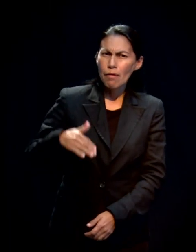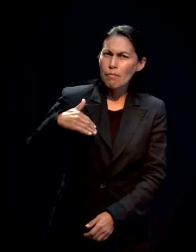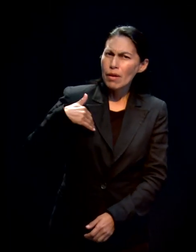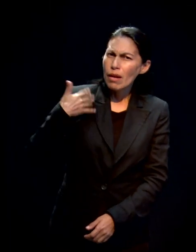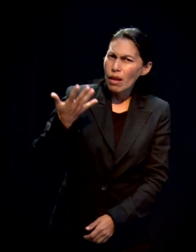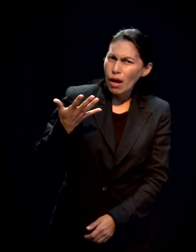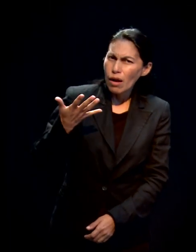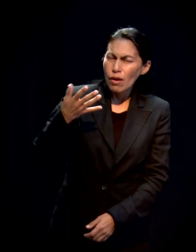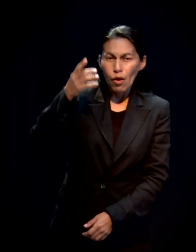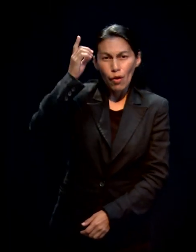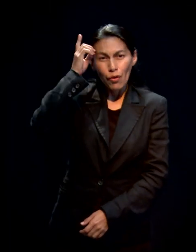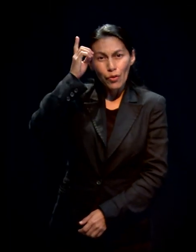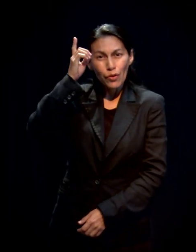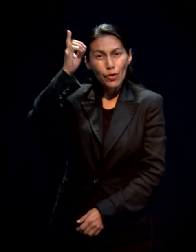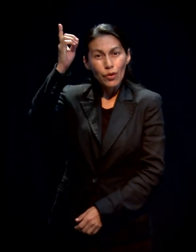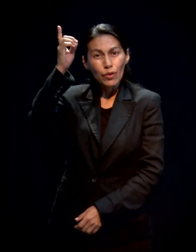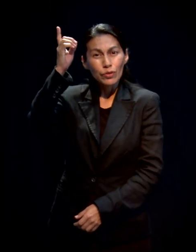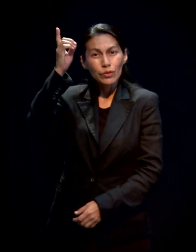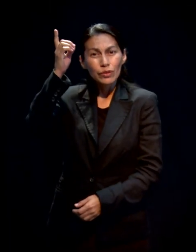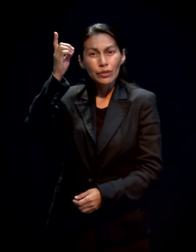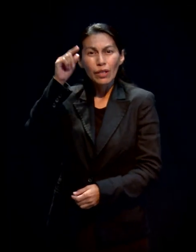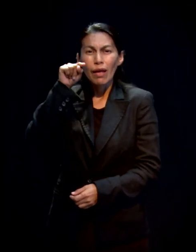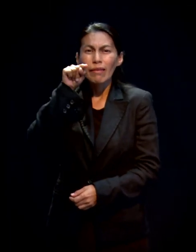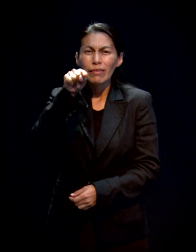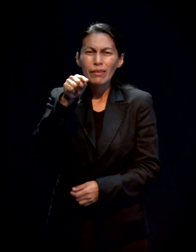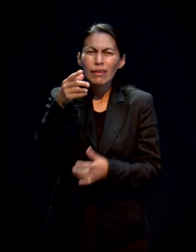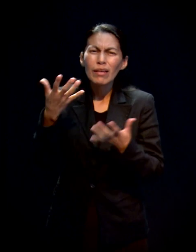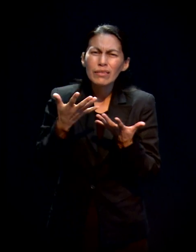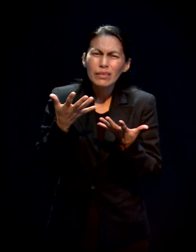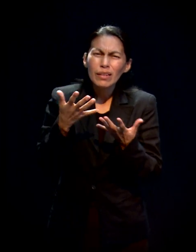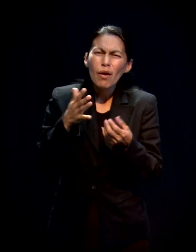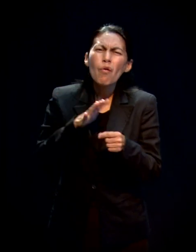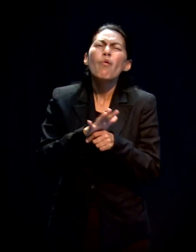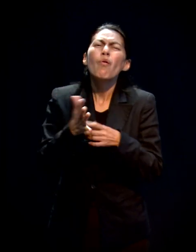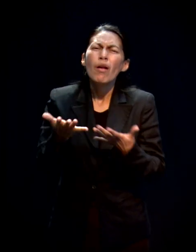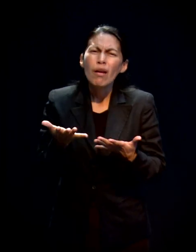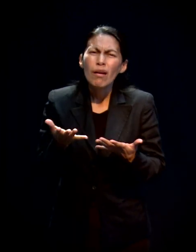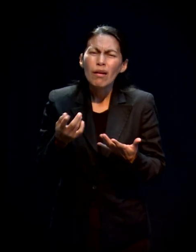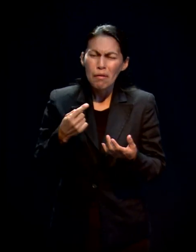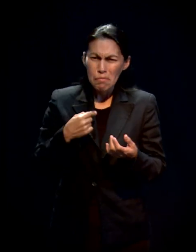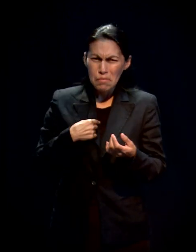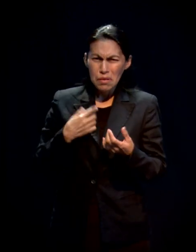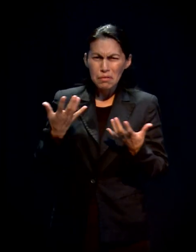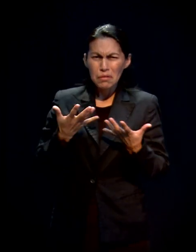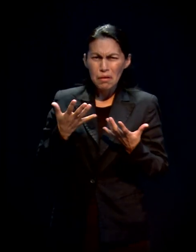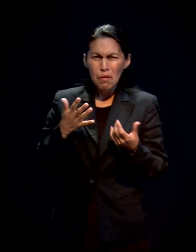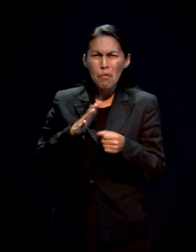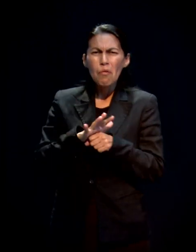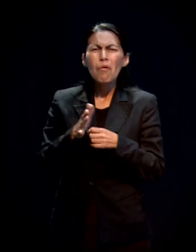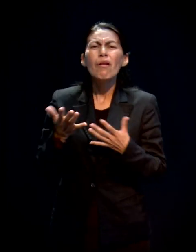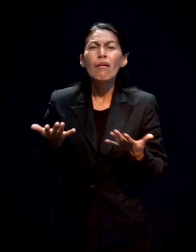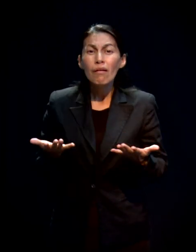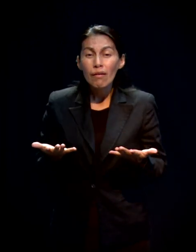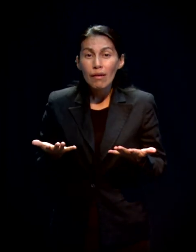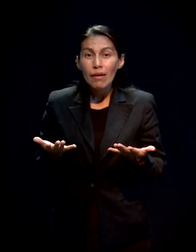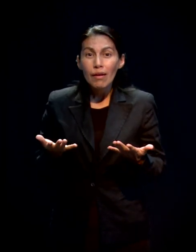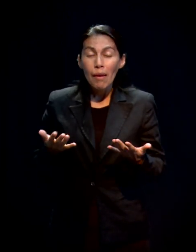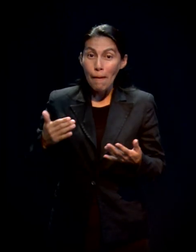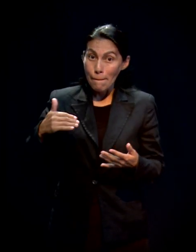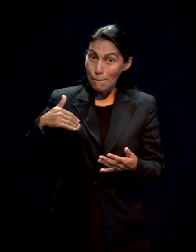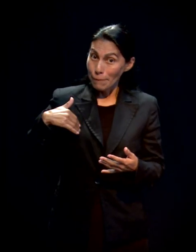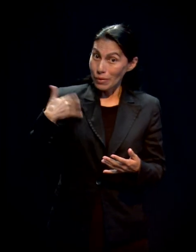cuál es el milagro que dios quiere verte a ti y a mí el